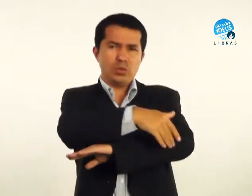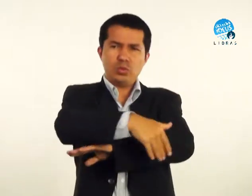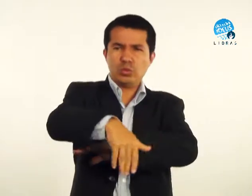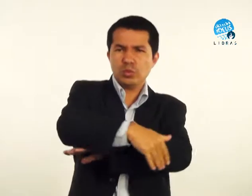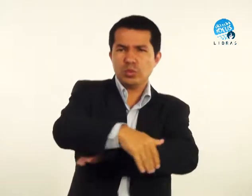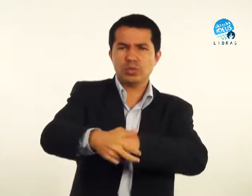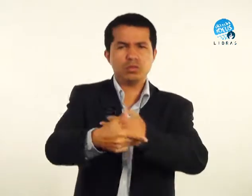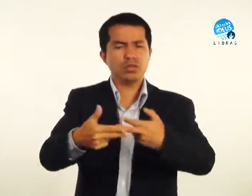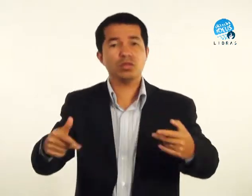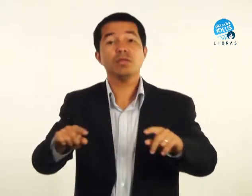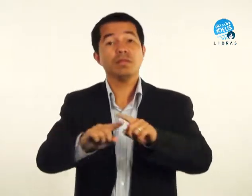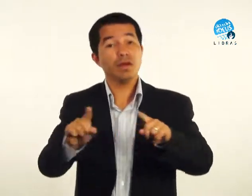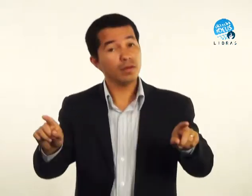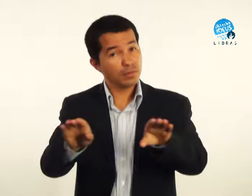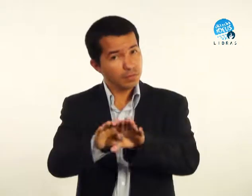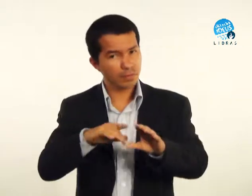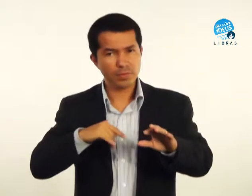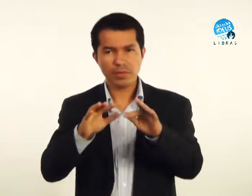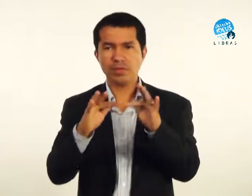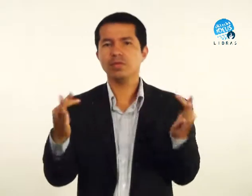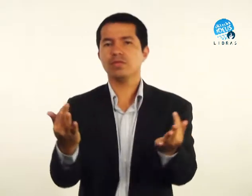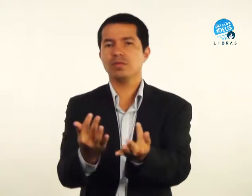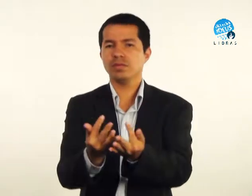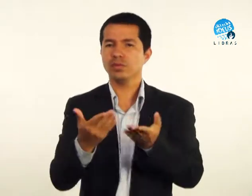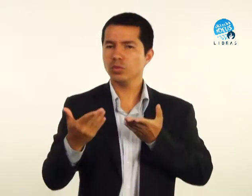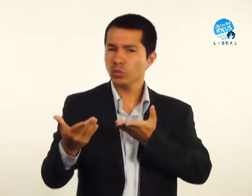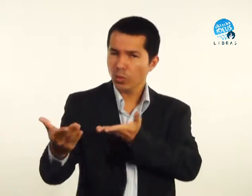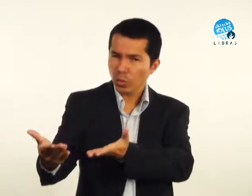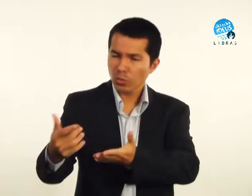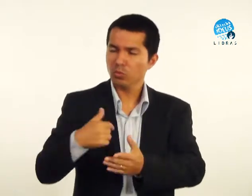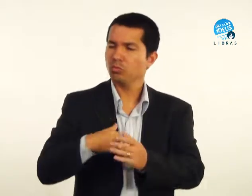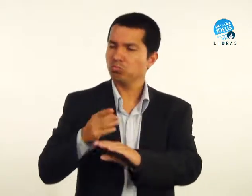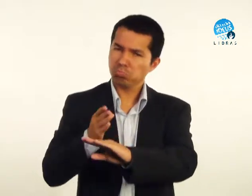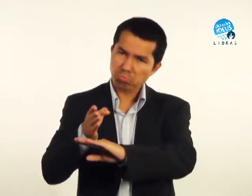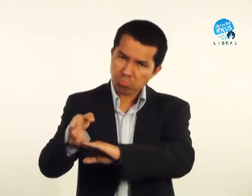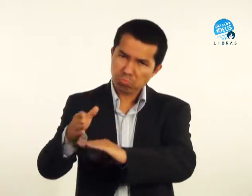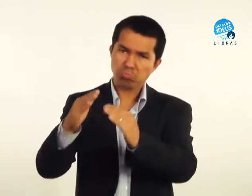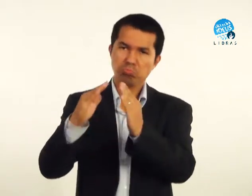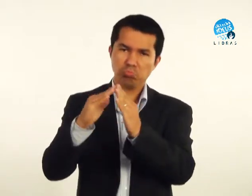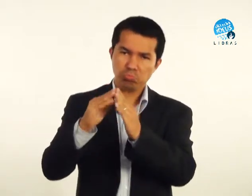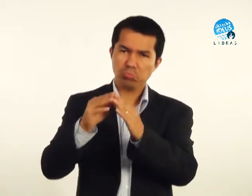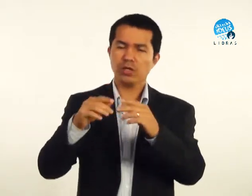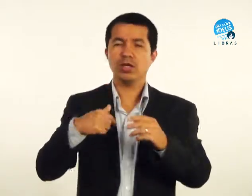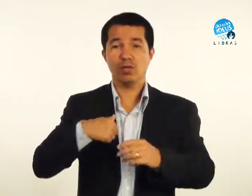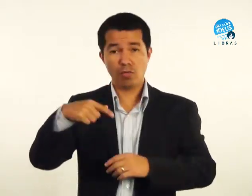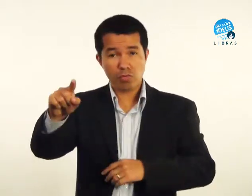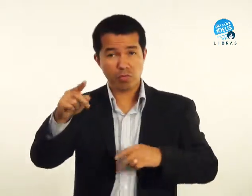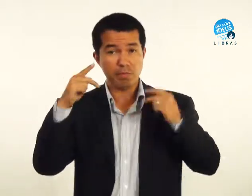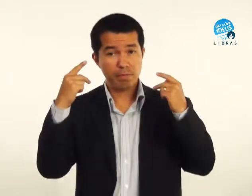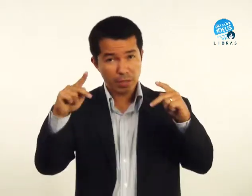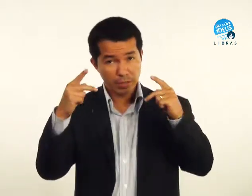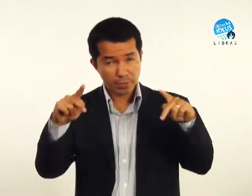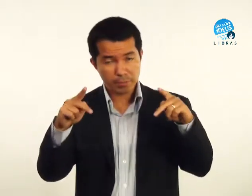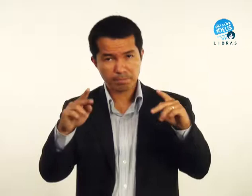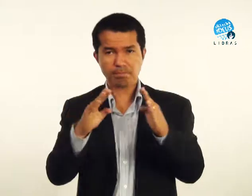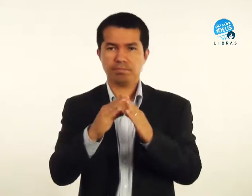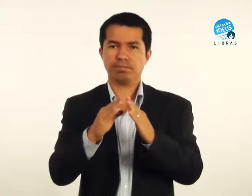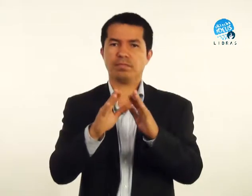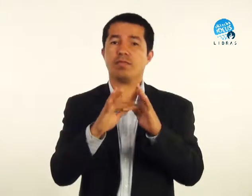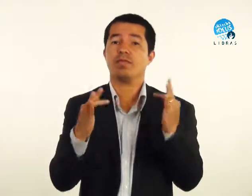rua, e uma família nos convidou para fazer um culto na casa deles. E eu fui lá pregar na casa